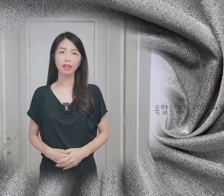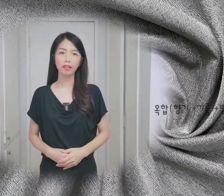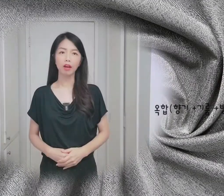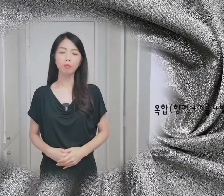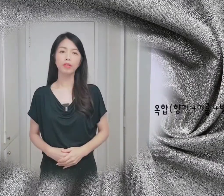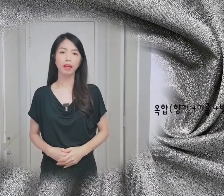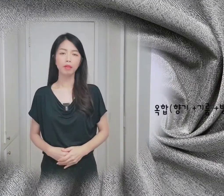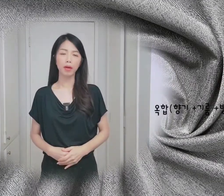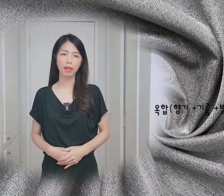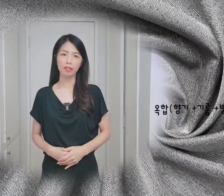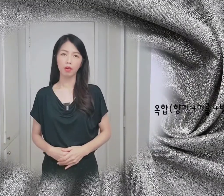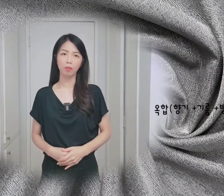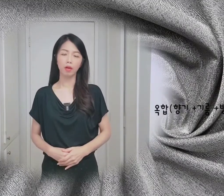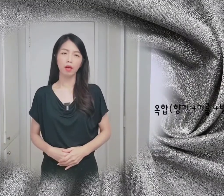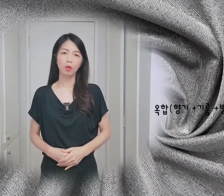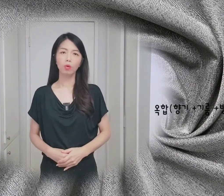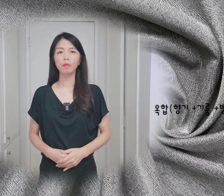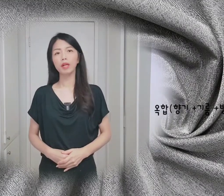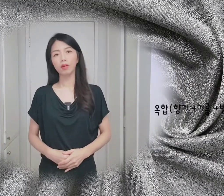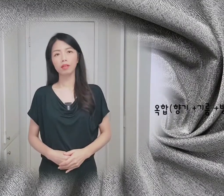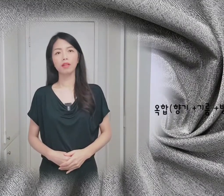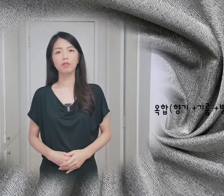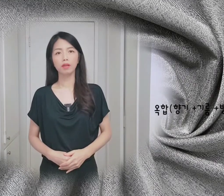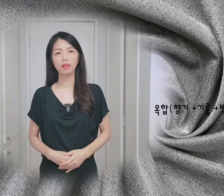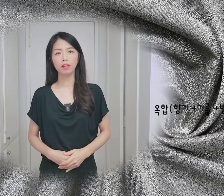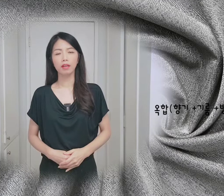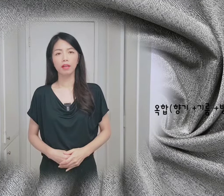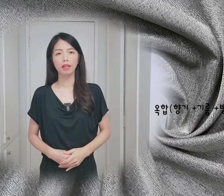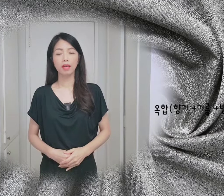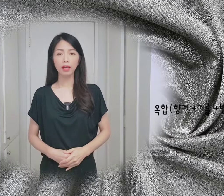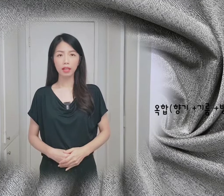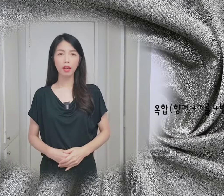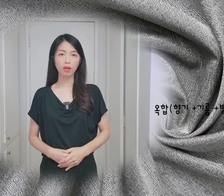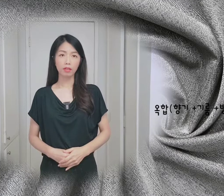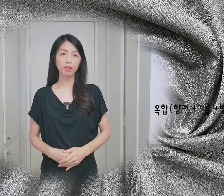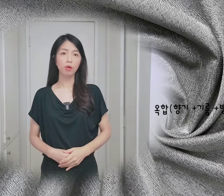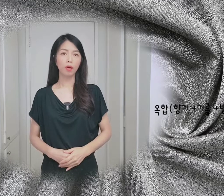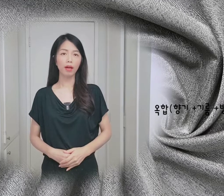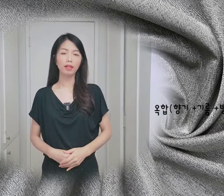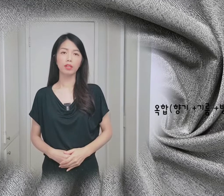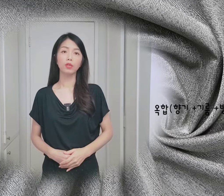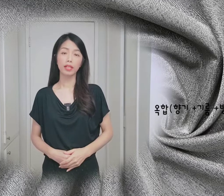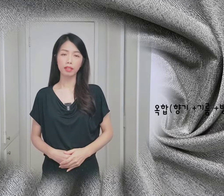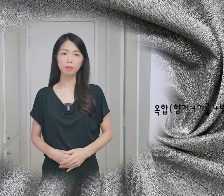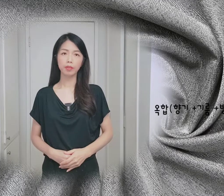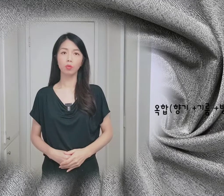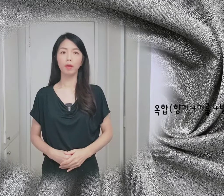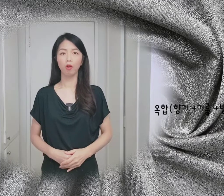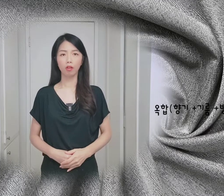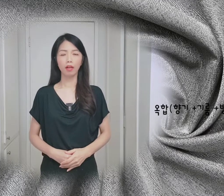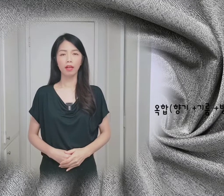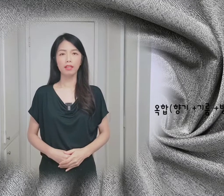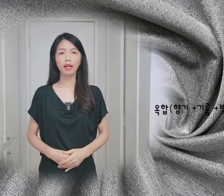옥합을 깨트려 빛나는 마리아처럼. 옥합이라고 하는 뜻의 수어는 일단 향기라고 하는 뜻의 수어와 그리고 기름,